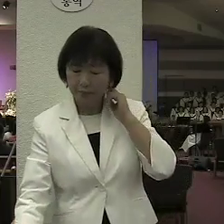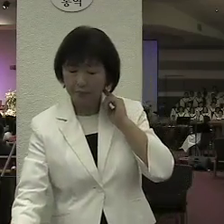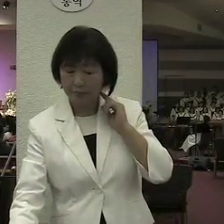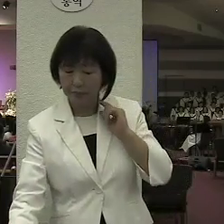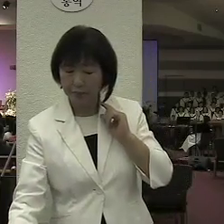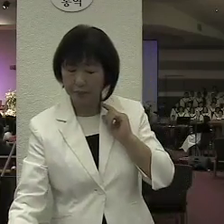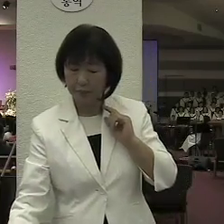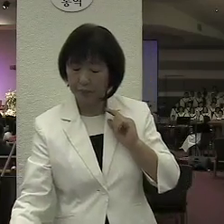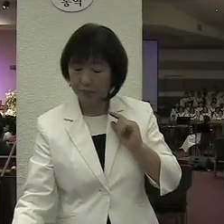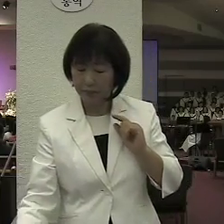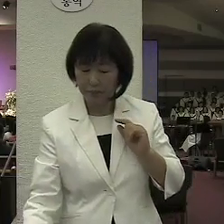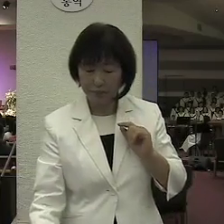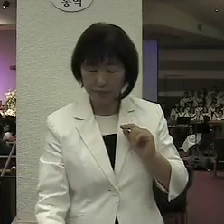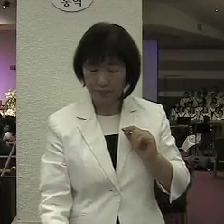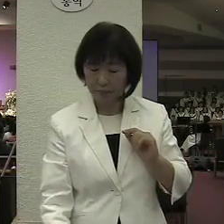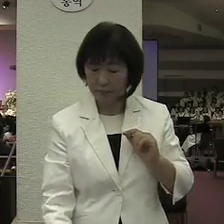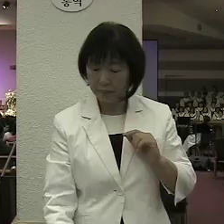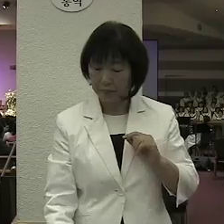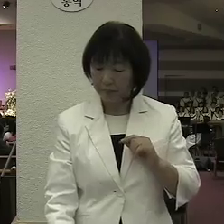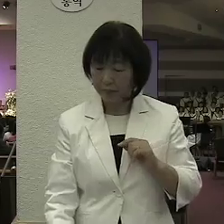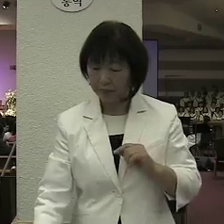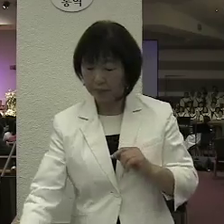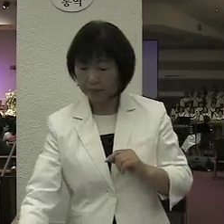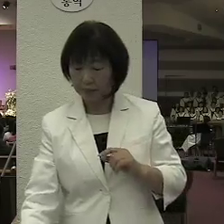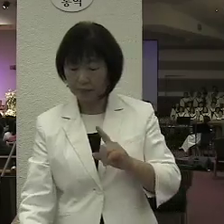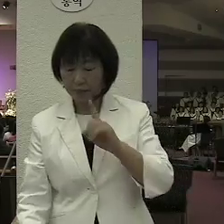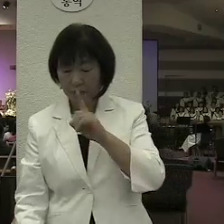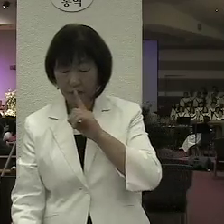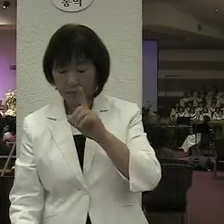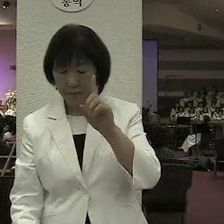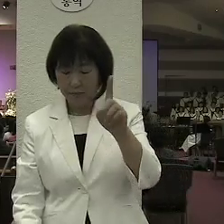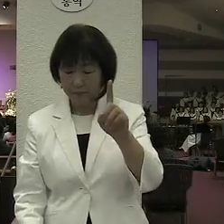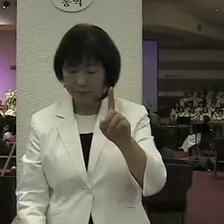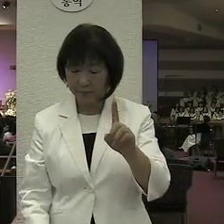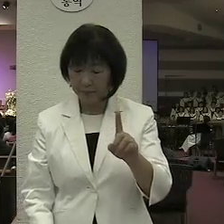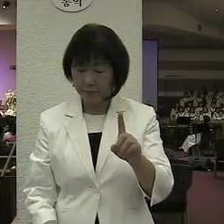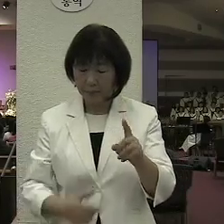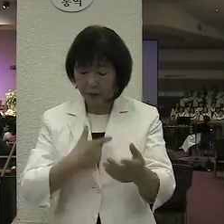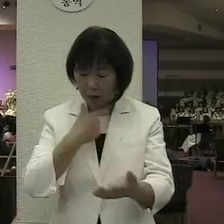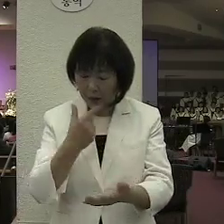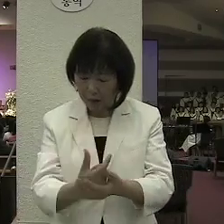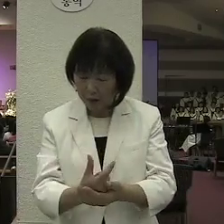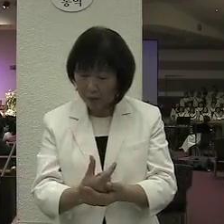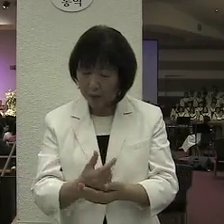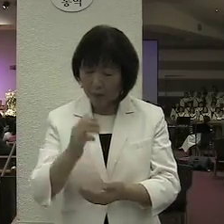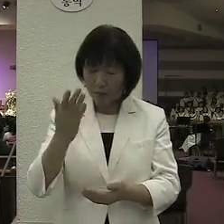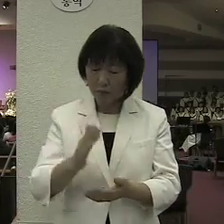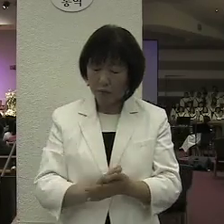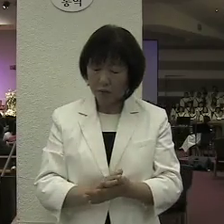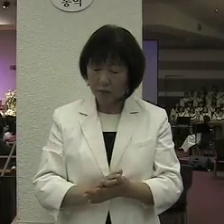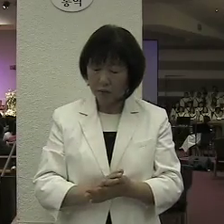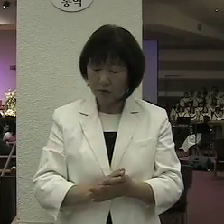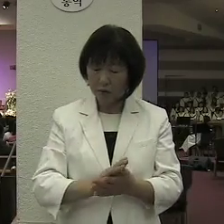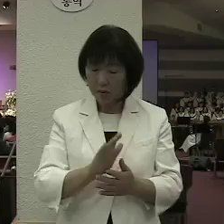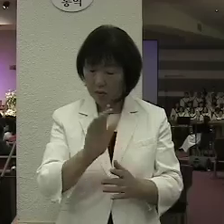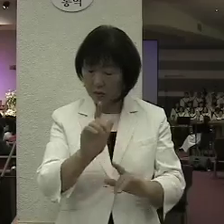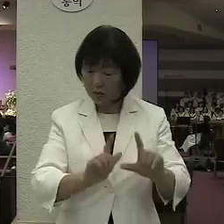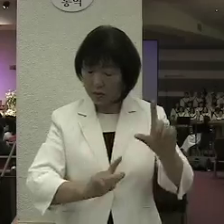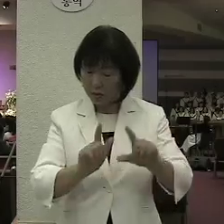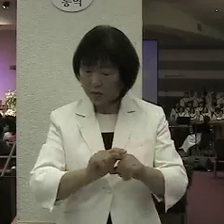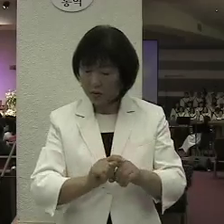친구였습니다. 그때 7월 20일 1998년 제가 새벽 기도를 끝내고 이제 그 레지를